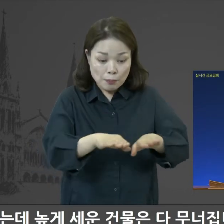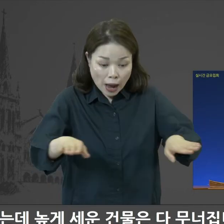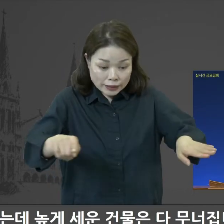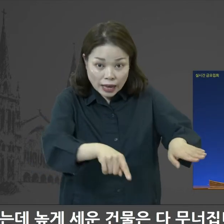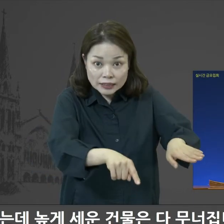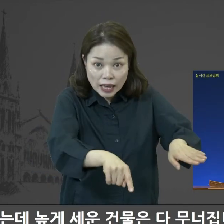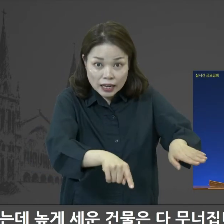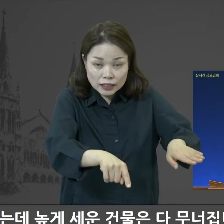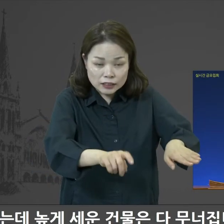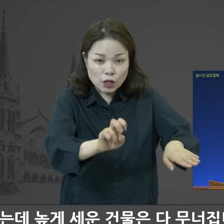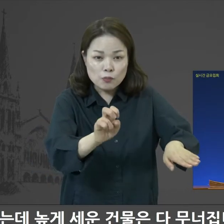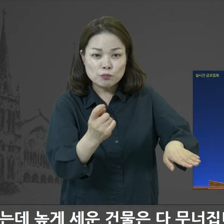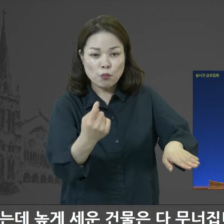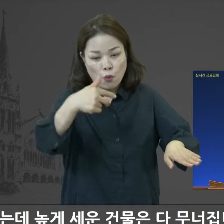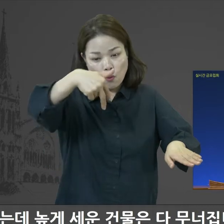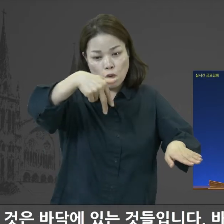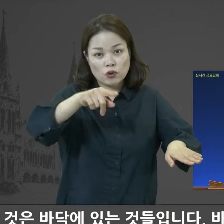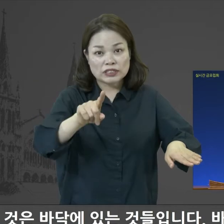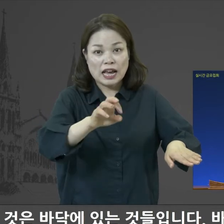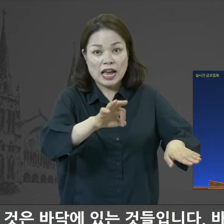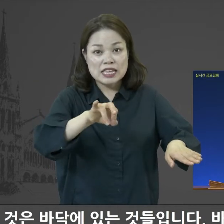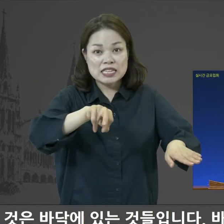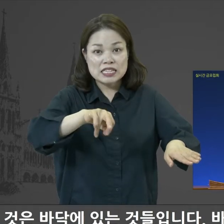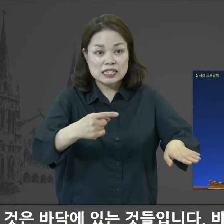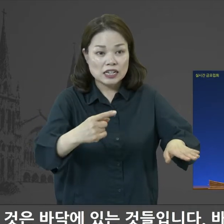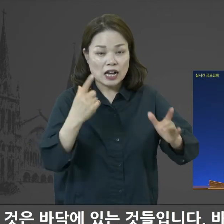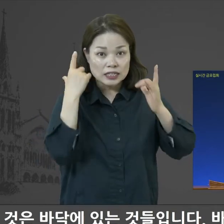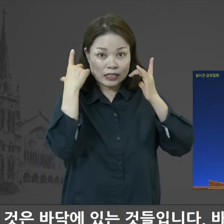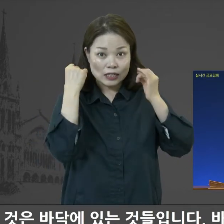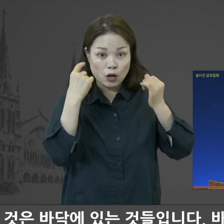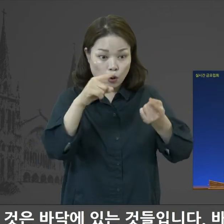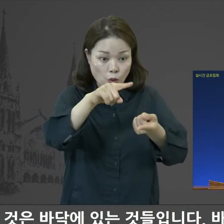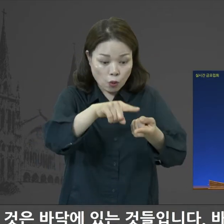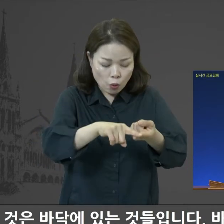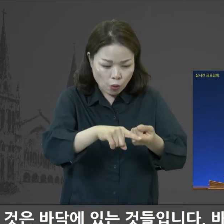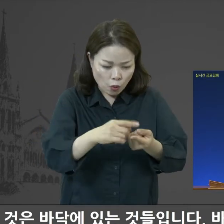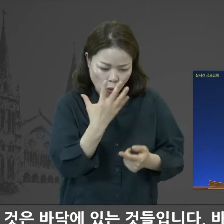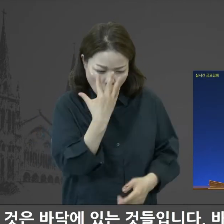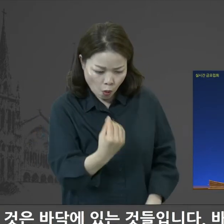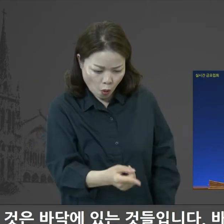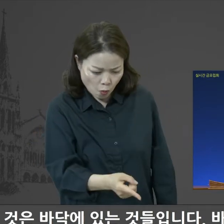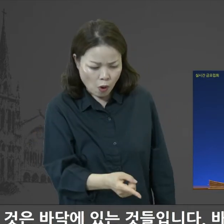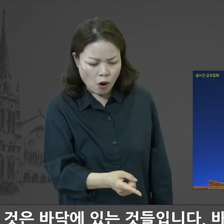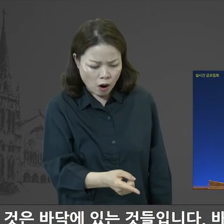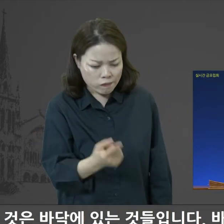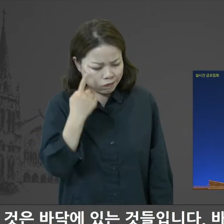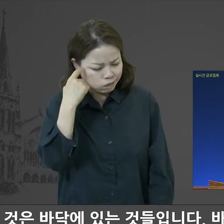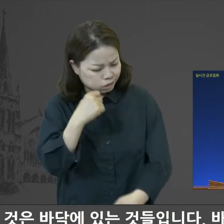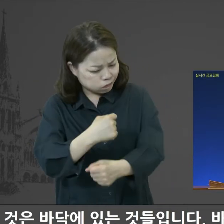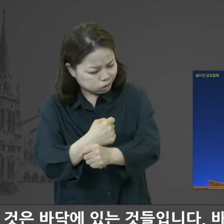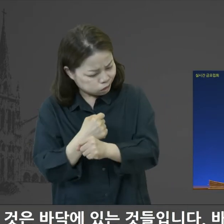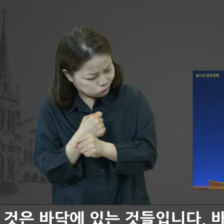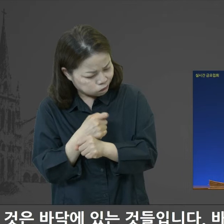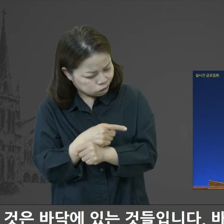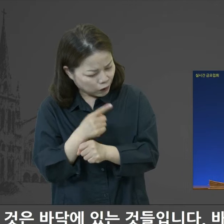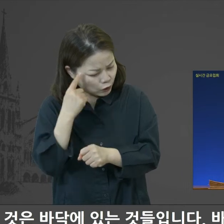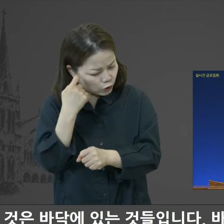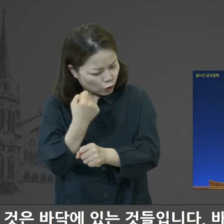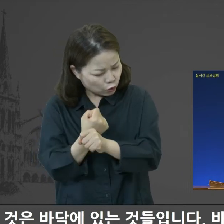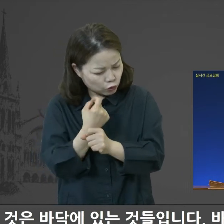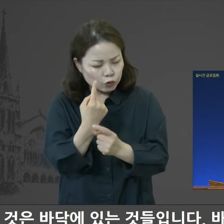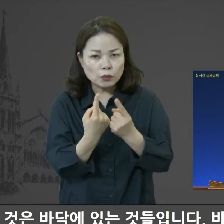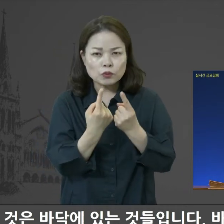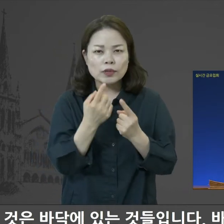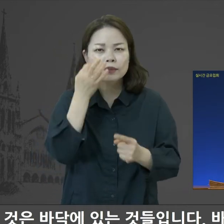새겨진 모자이크들이 굉장히 많이 보존되어 있습니다. 그걸 보면서 이렇게 나름 연구를 했는데, 연구보다는